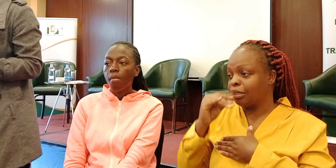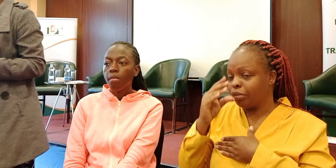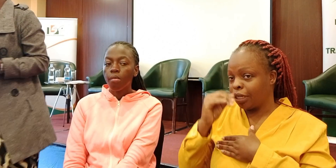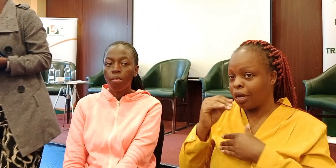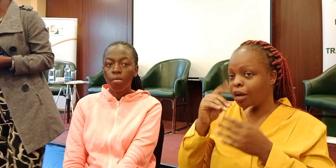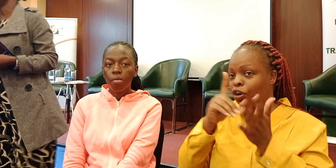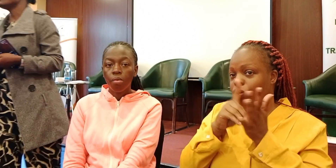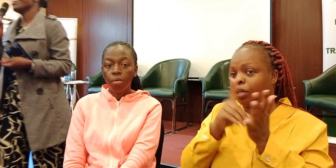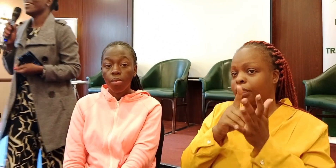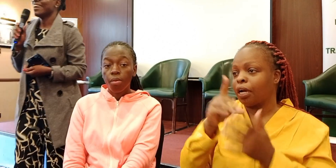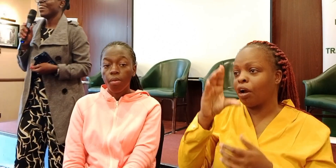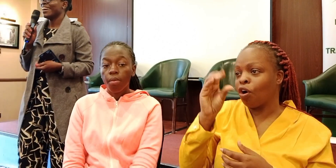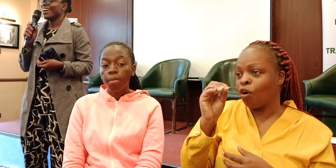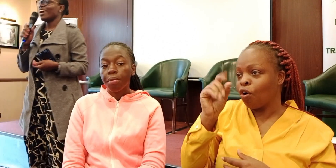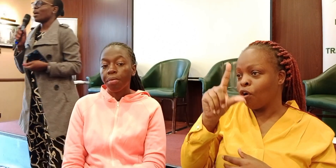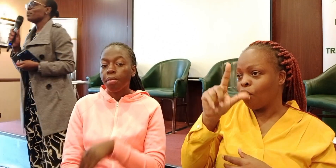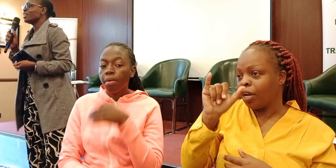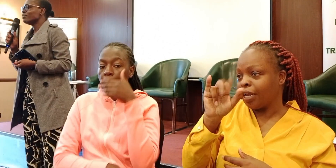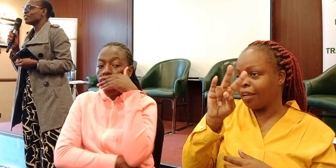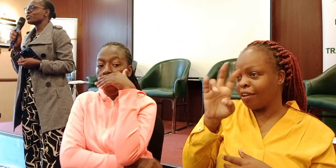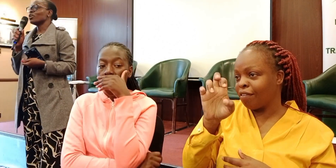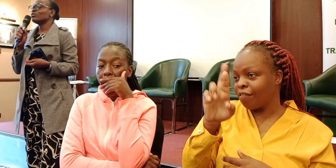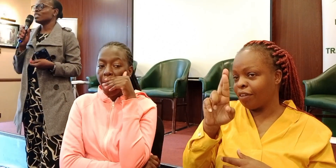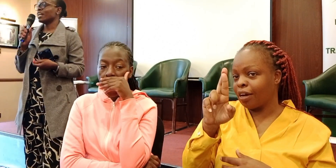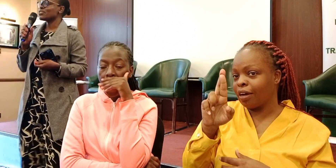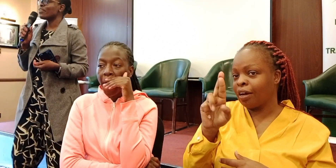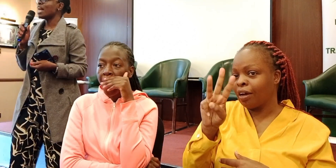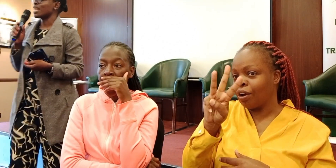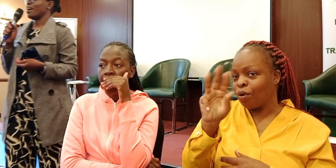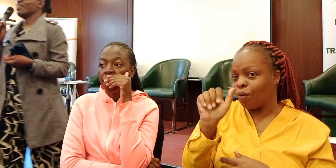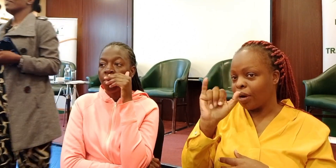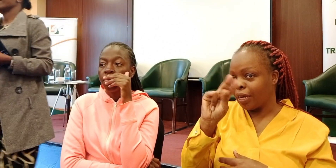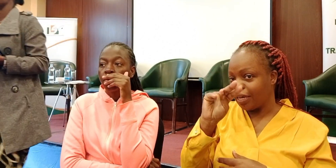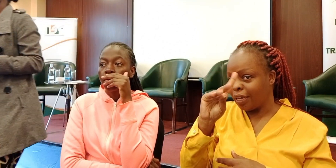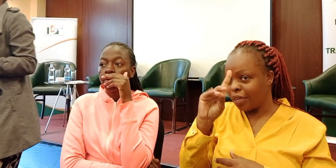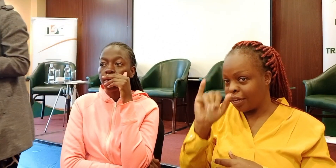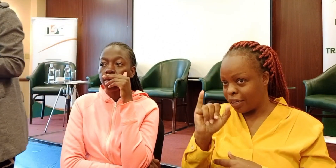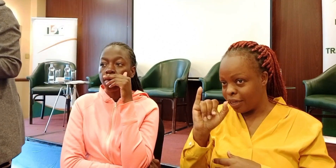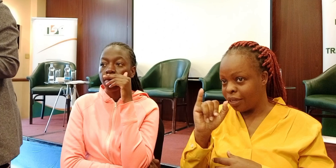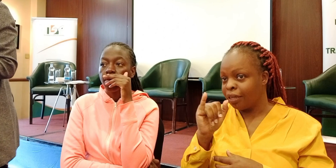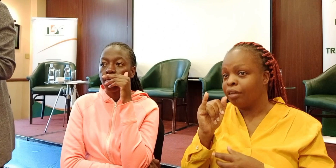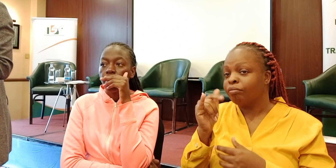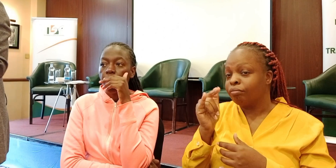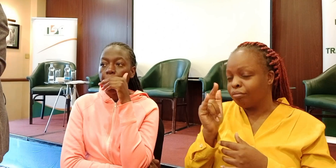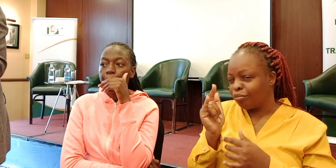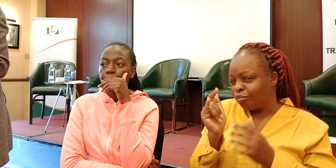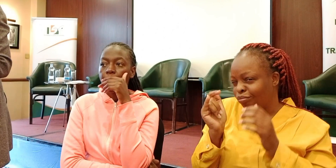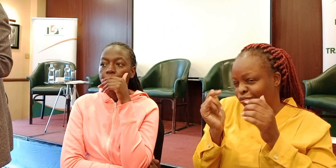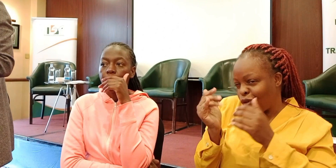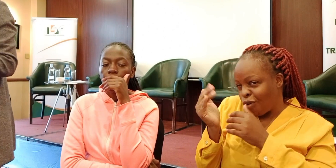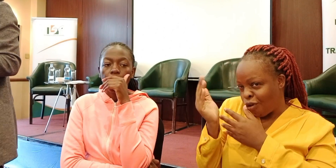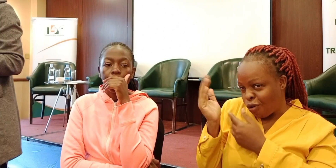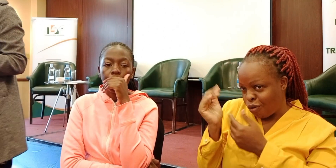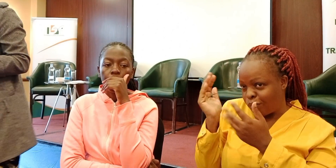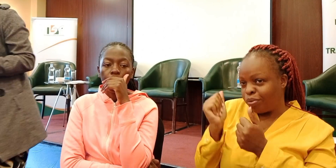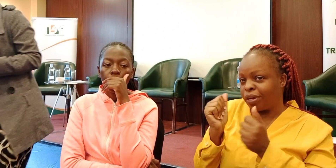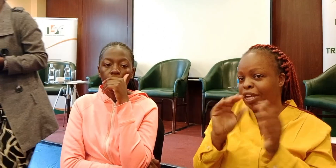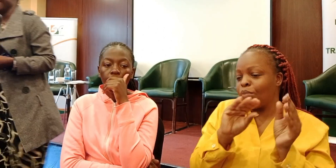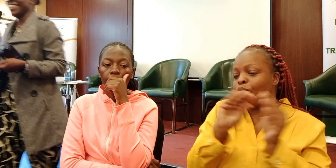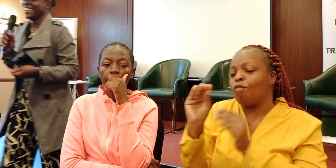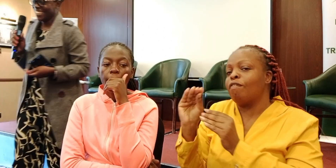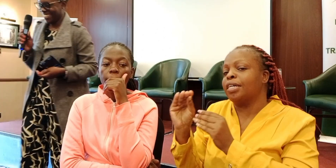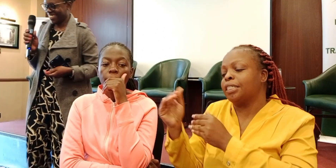Dr. Oliver Waindi, and I believe he's going to take us further, closer to the sun. Karibu